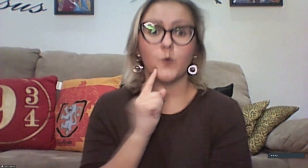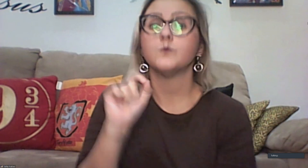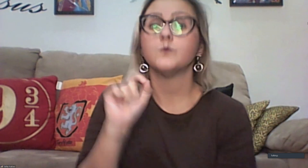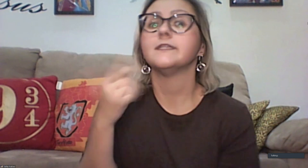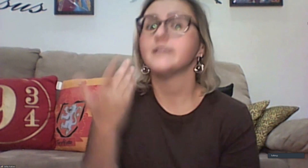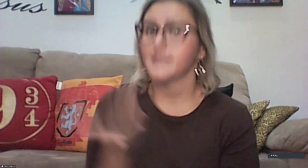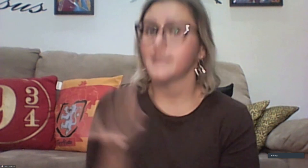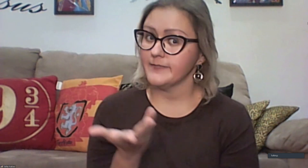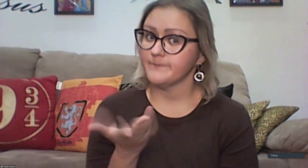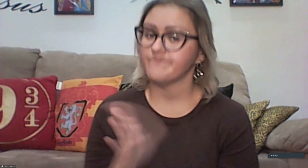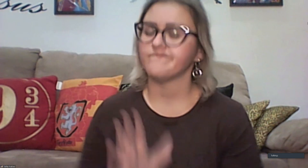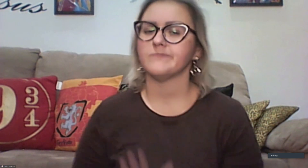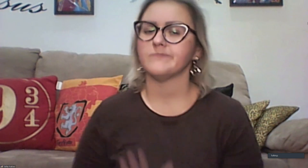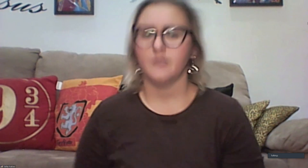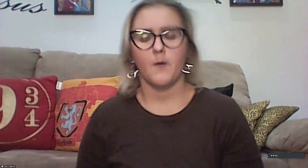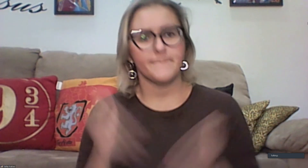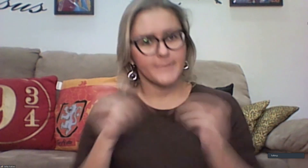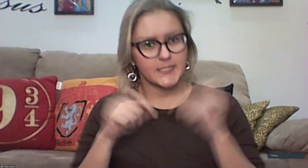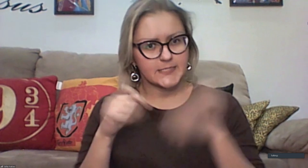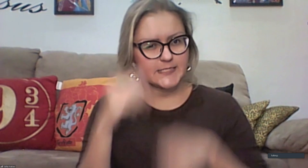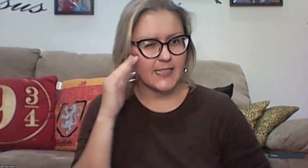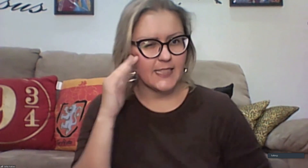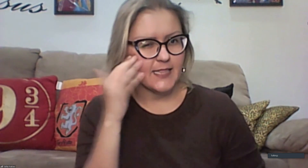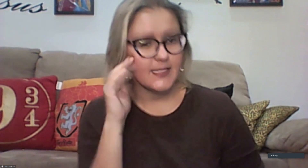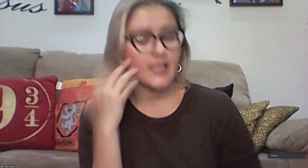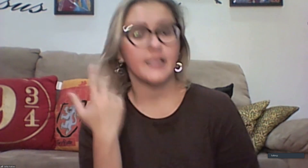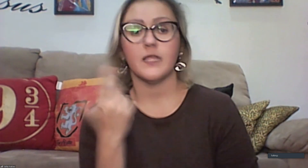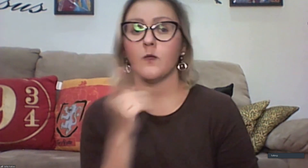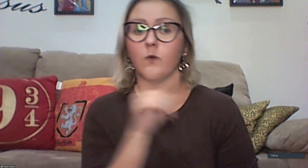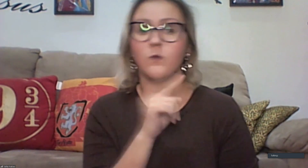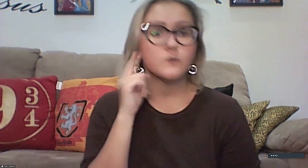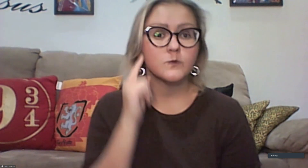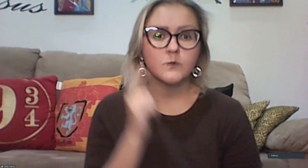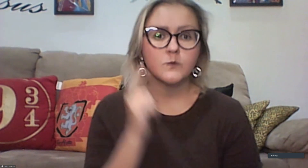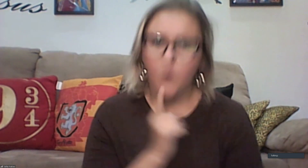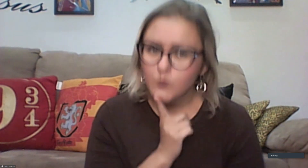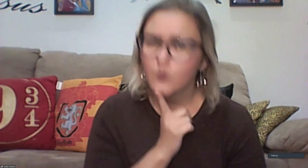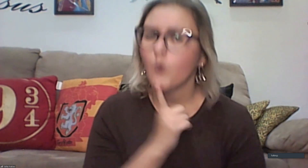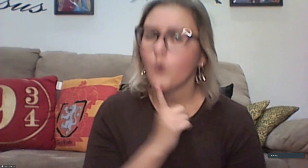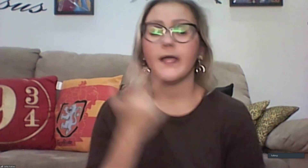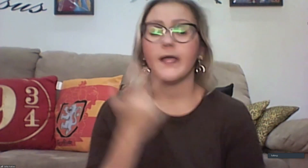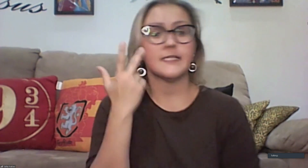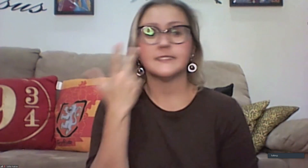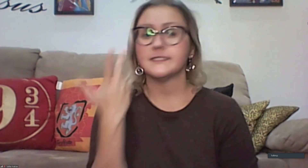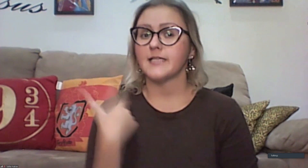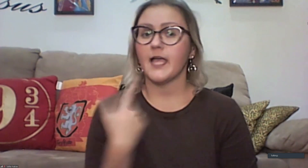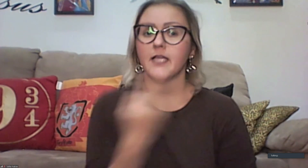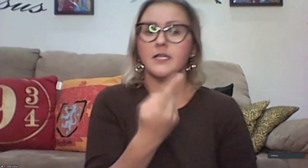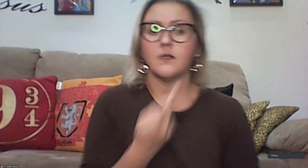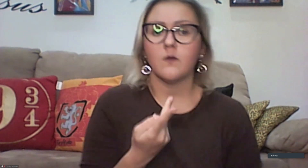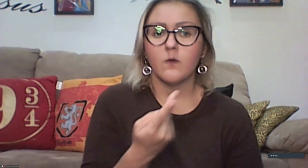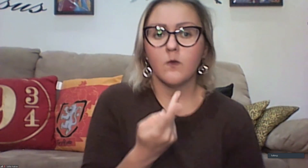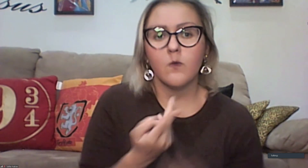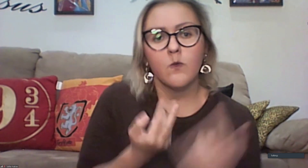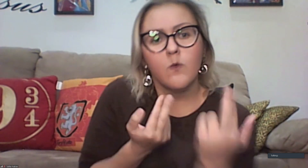entenda quem é ele, principalmente aí sendo surdos, como um igual do